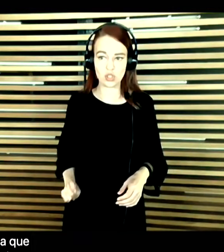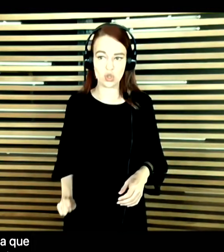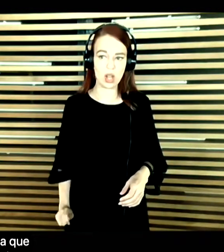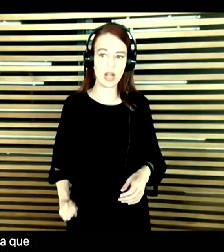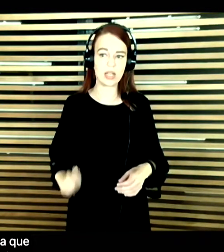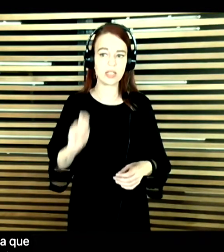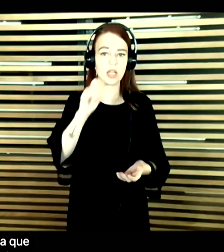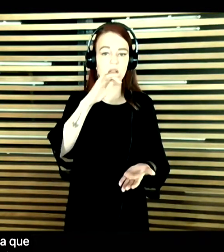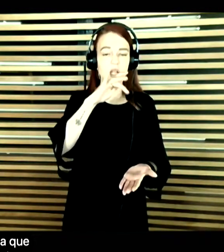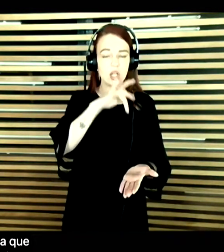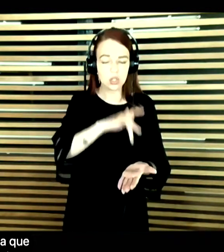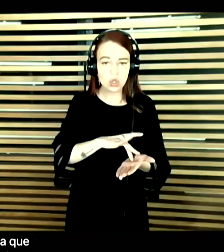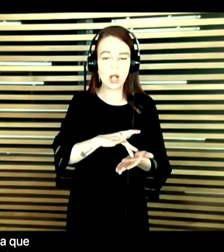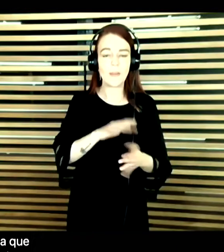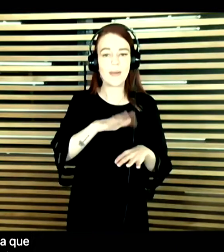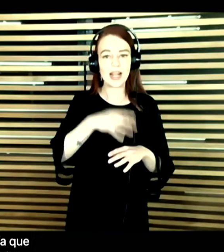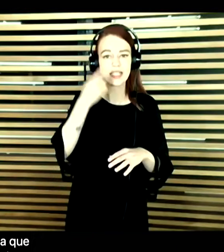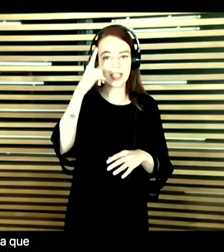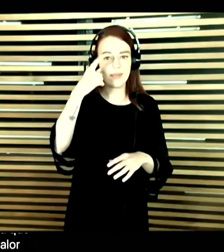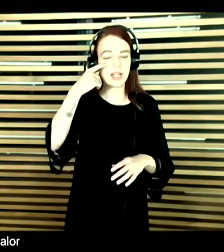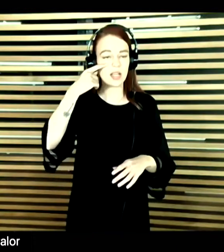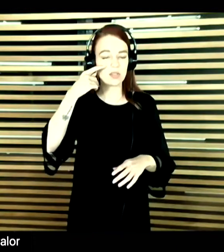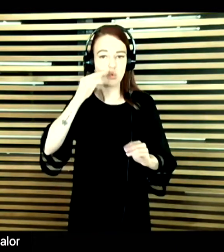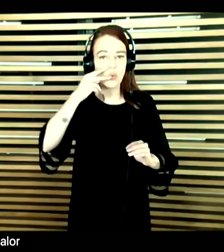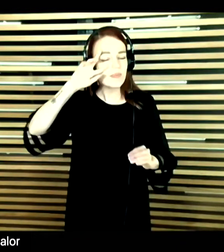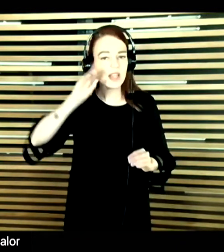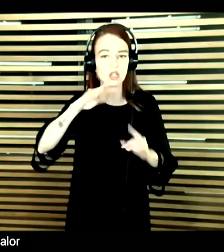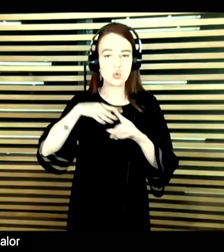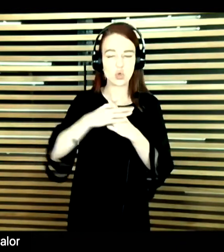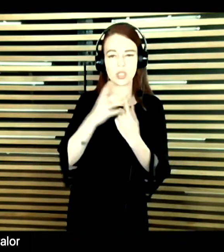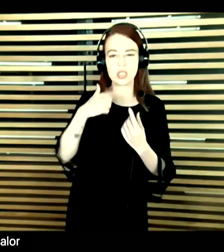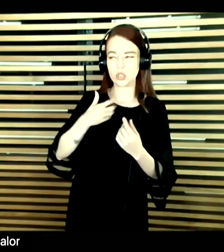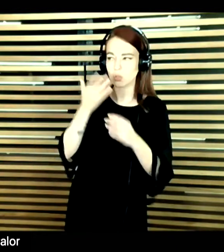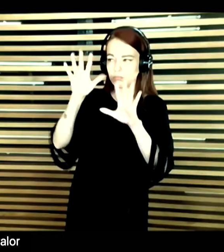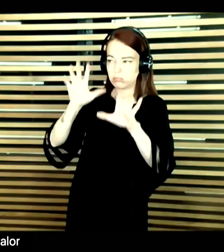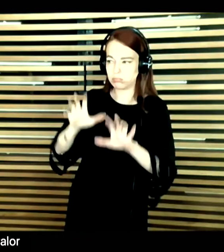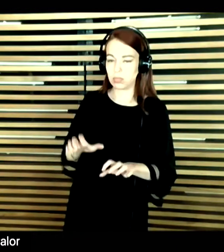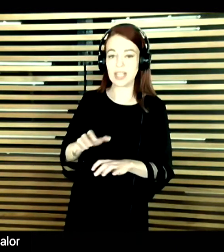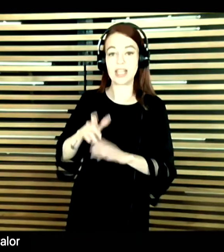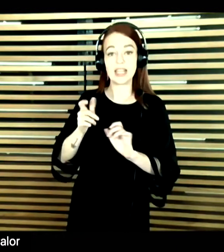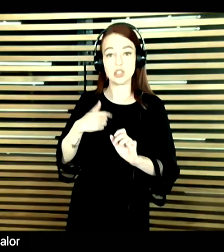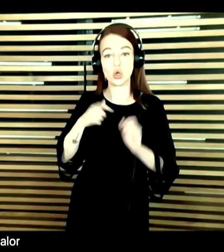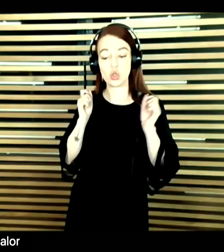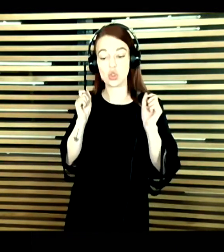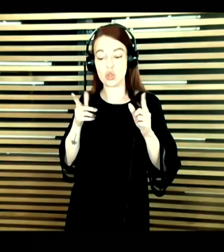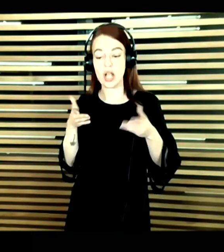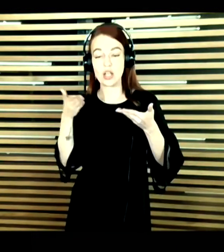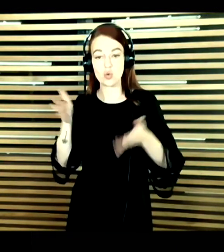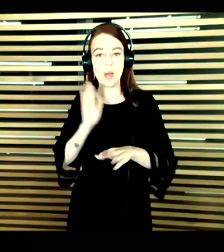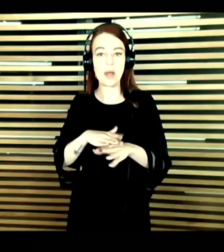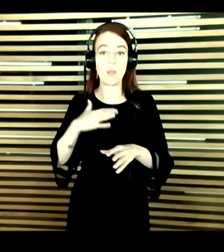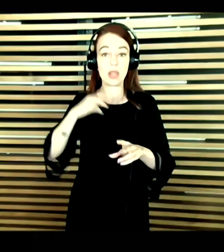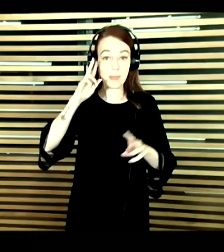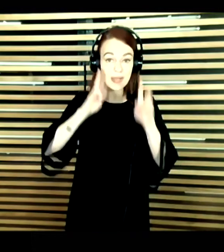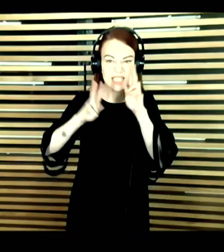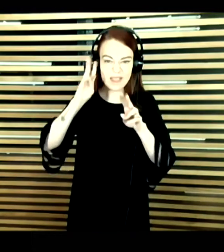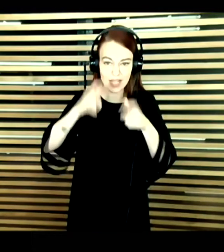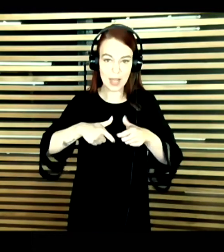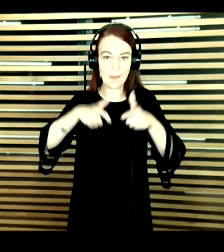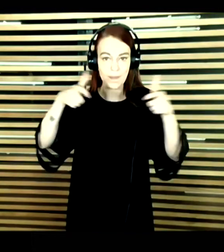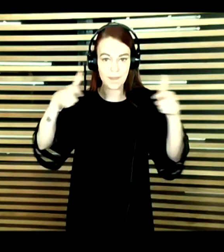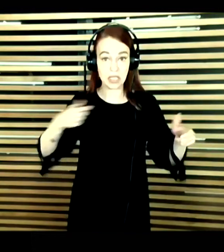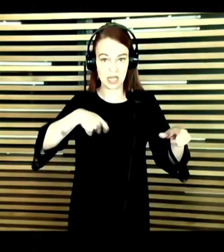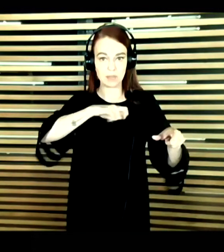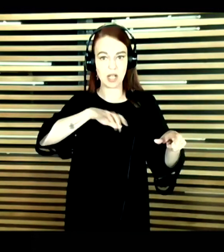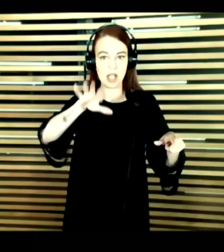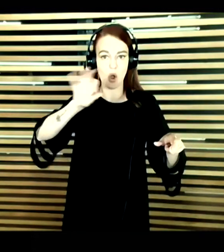su contexto y en lo posible ayudarles a hacerse más visibles a nivel estatal o incluso internacionalmente. Como digo, es